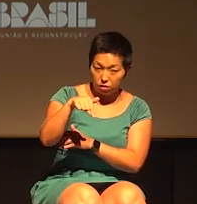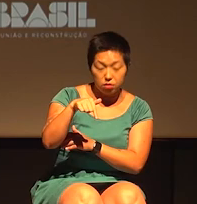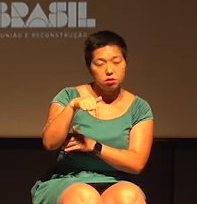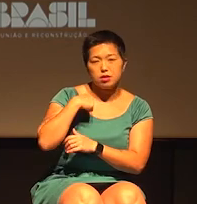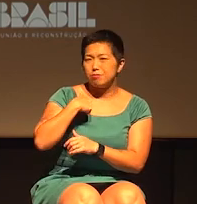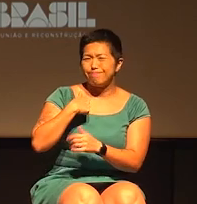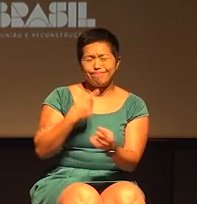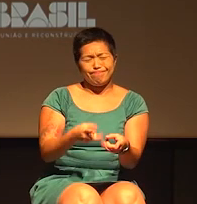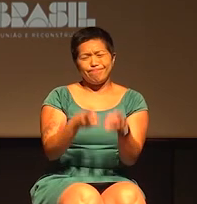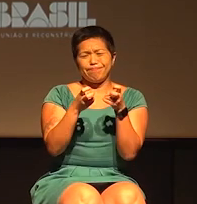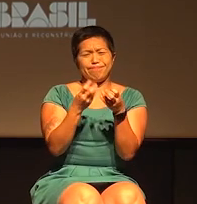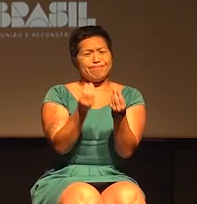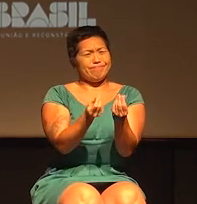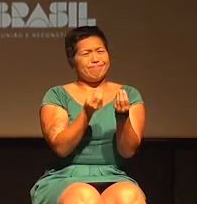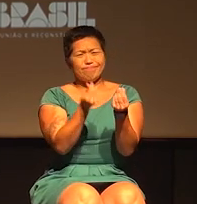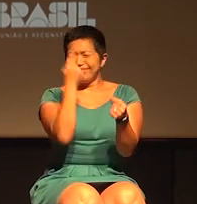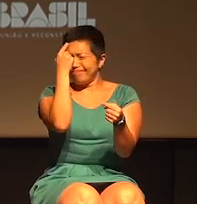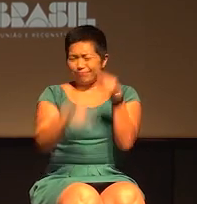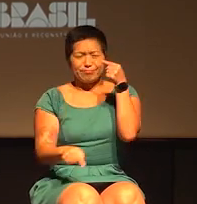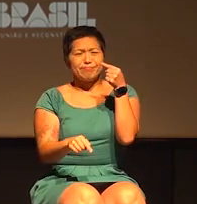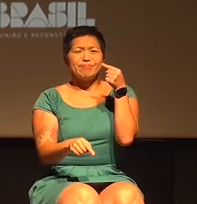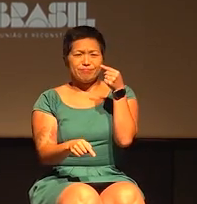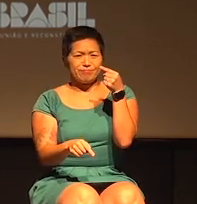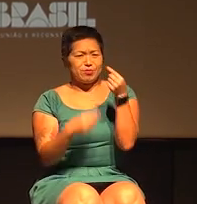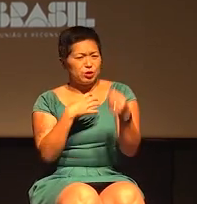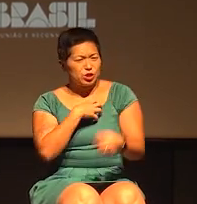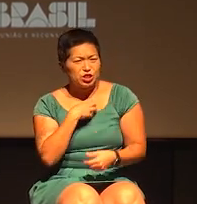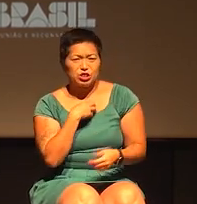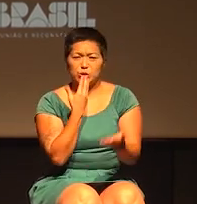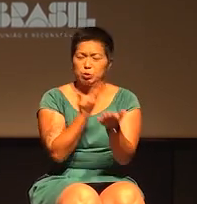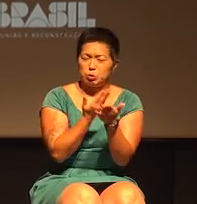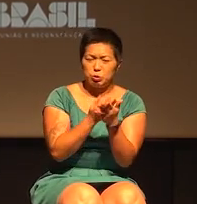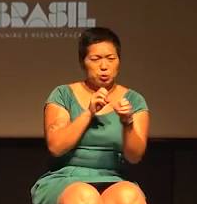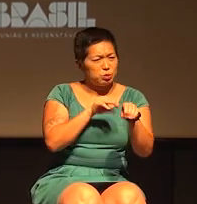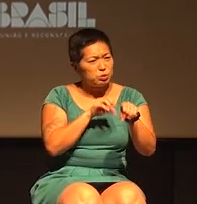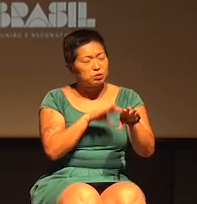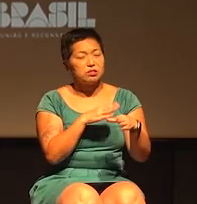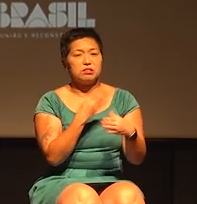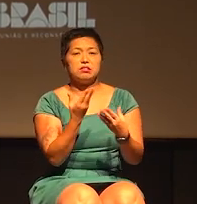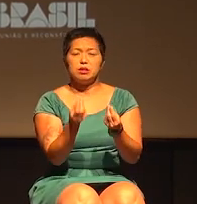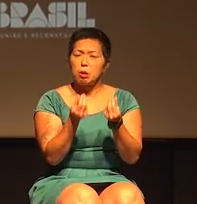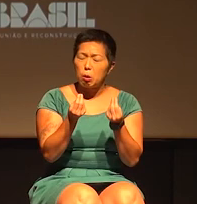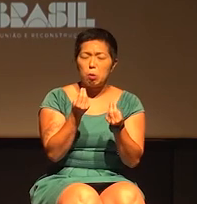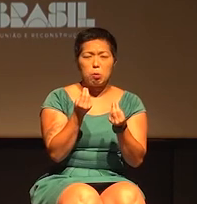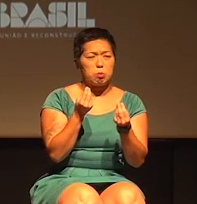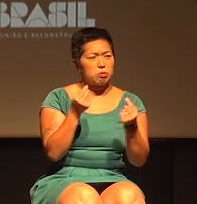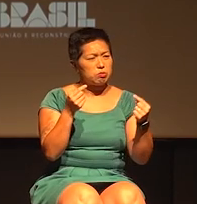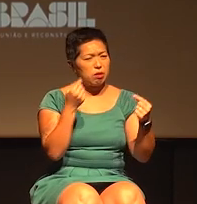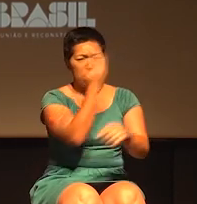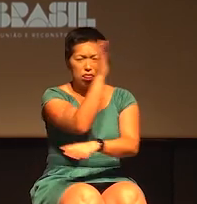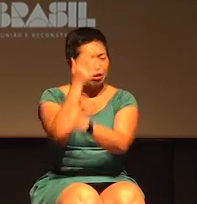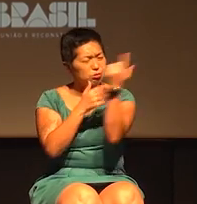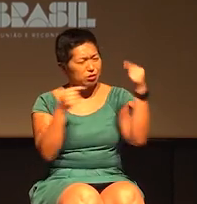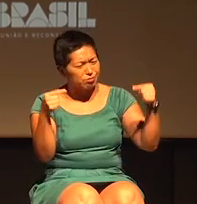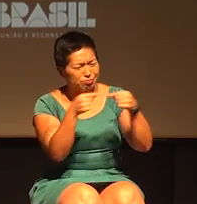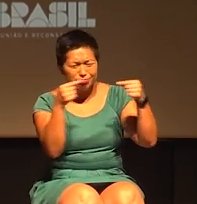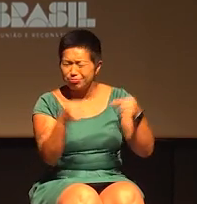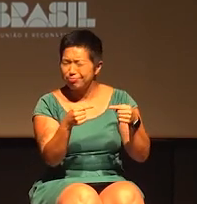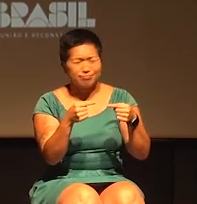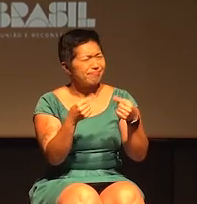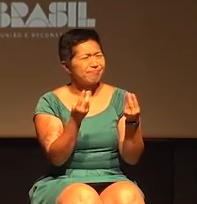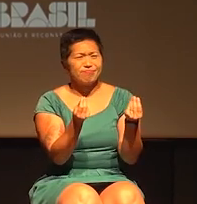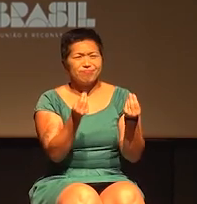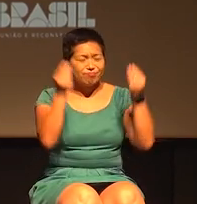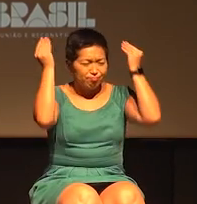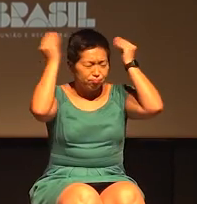aquela formatação né de de ensino e de relação com a natureza paraa produção de alimentos e eu fiquei super